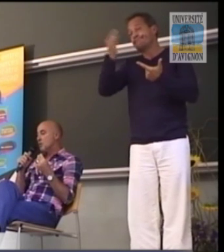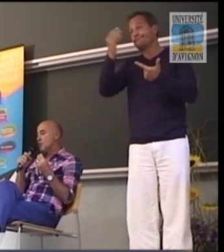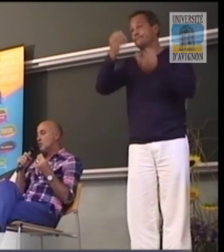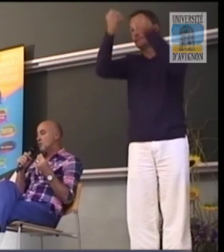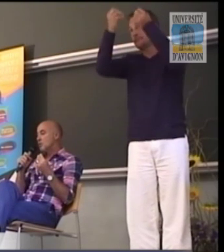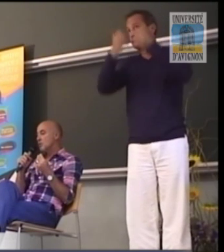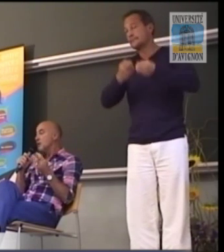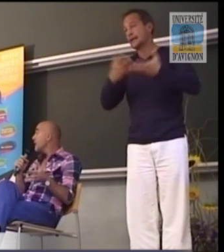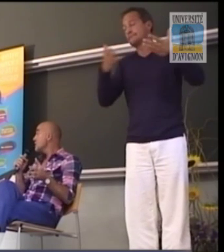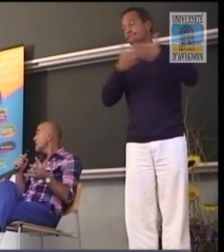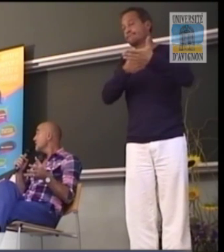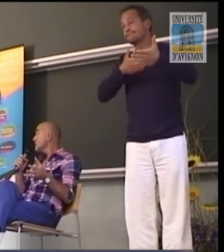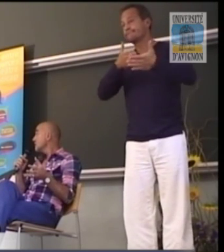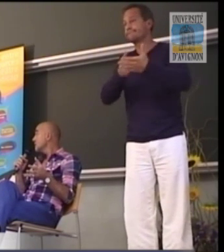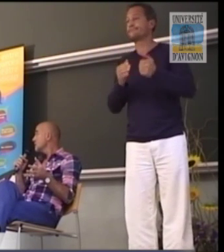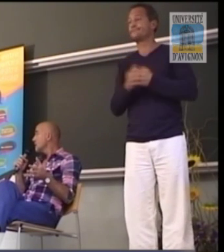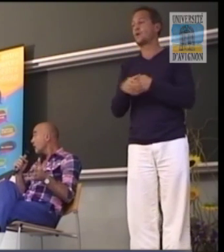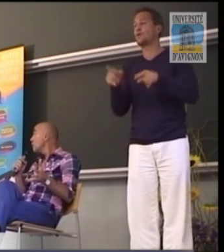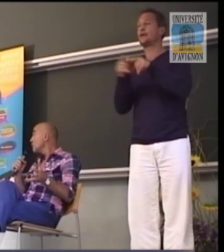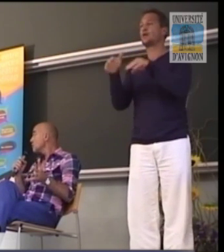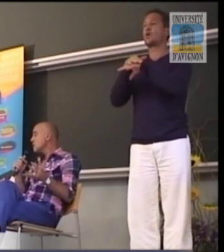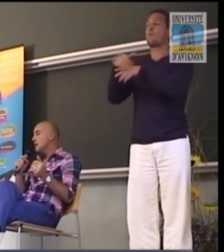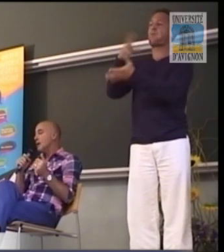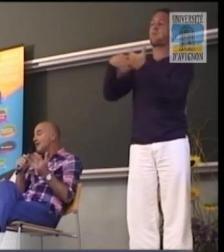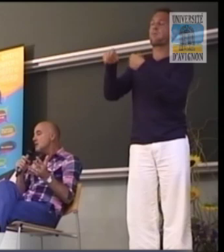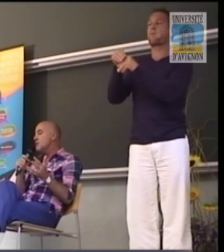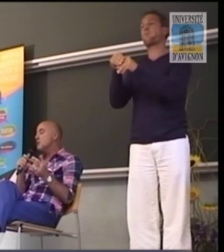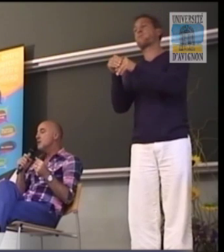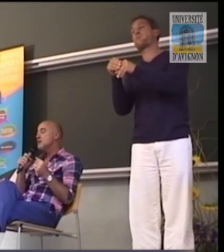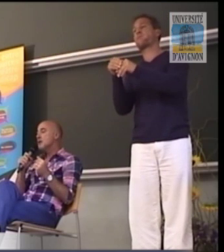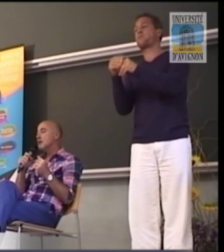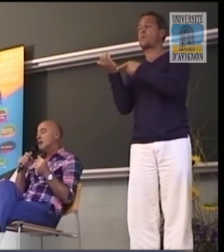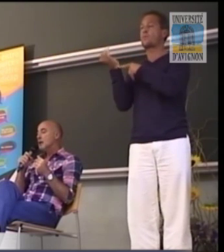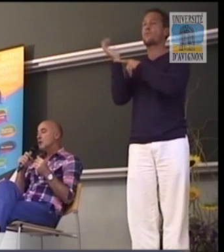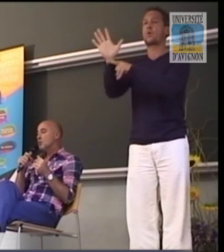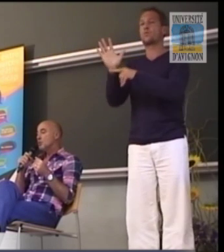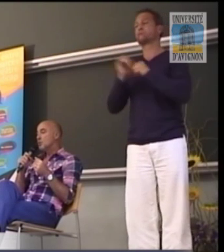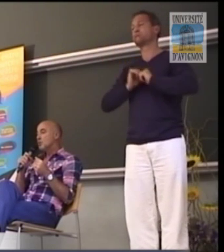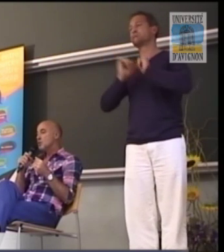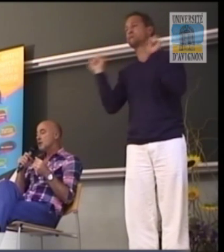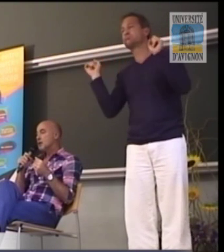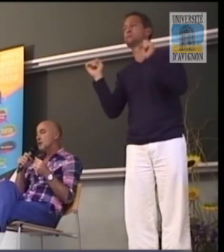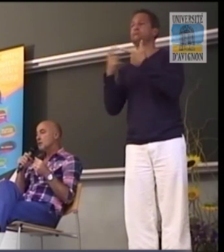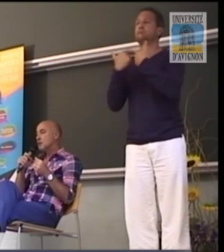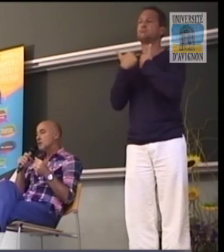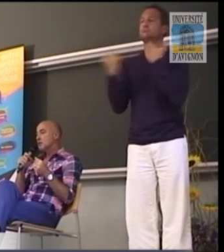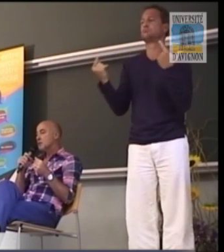manière démagogique, racoleuse, exhibitionniste, et donc, je